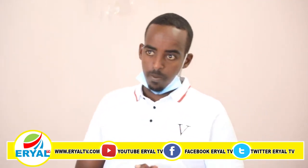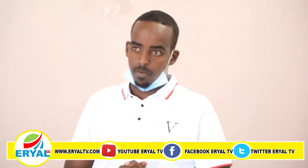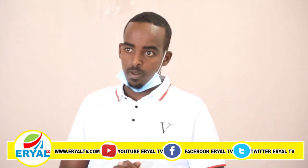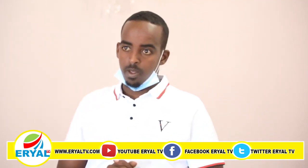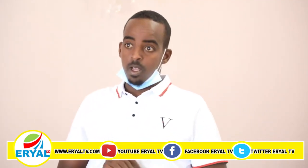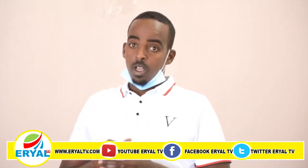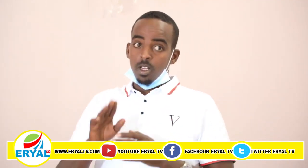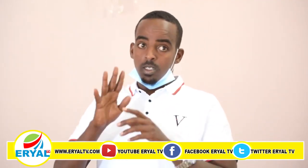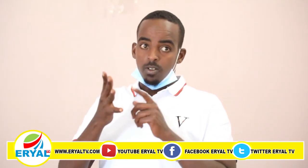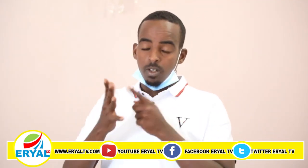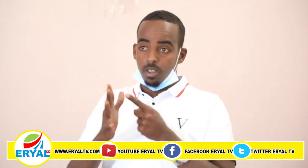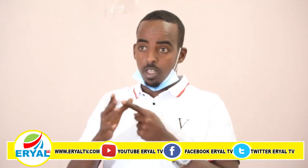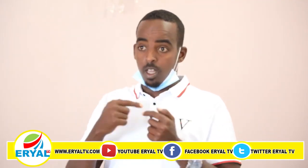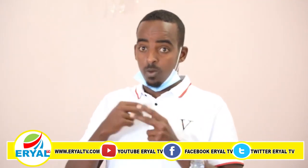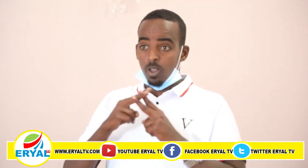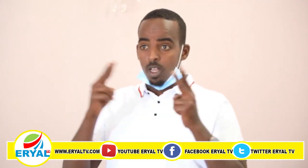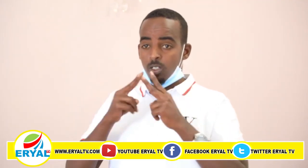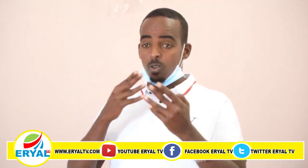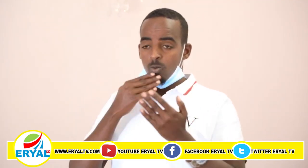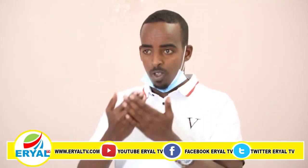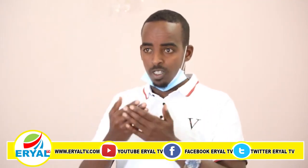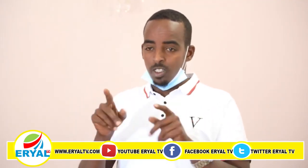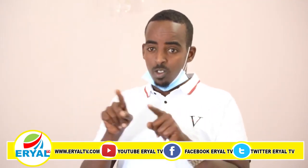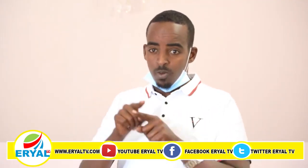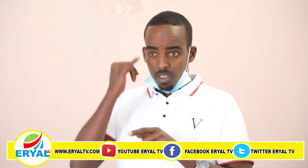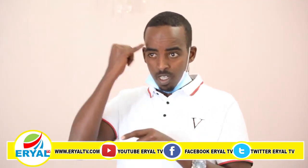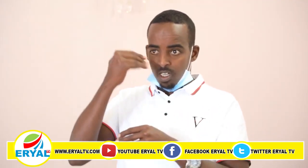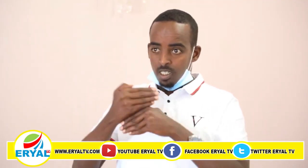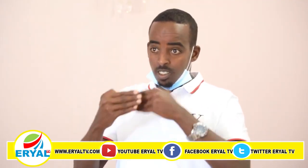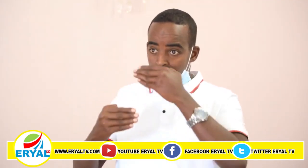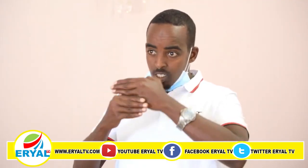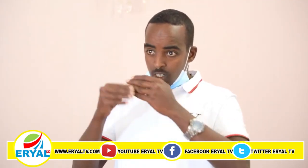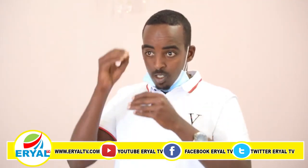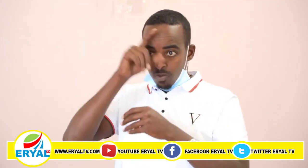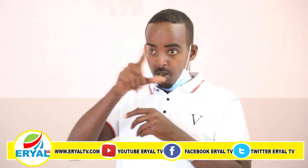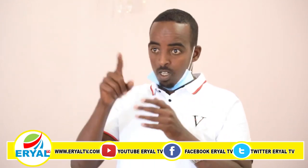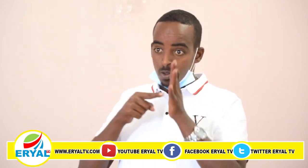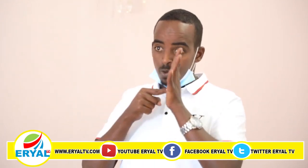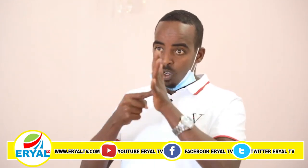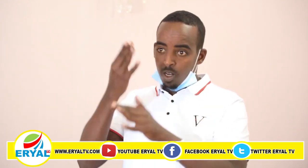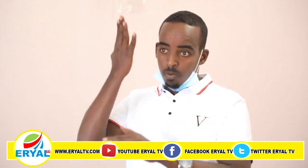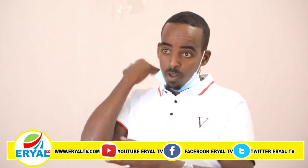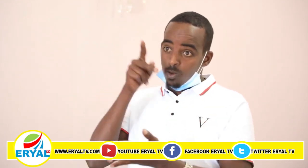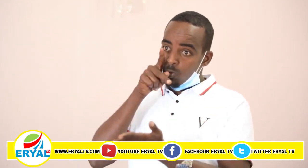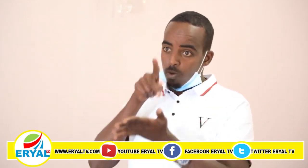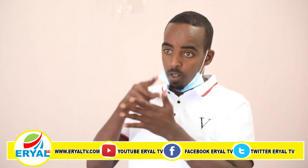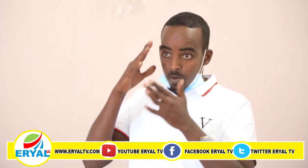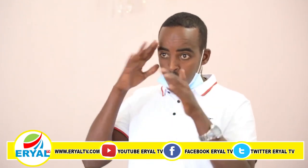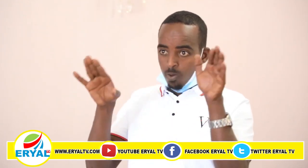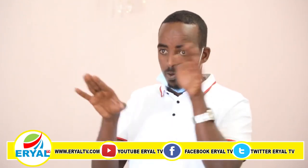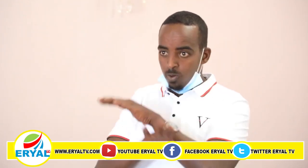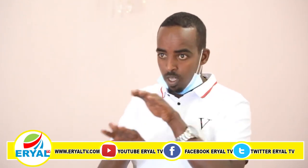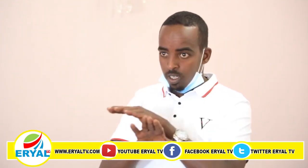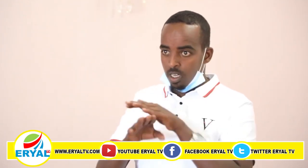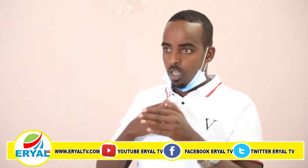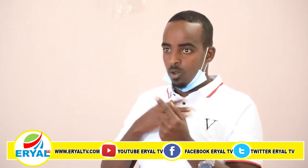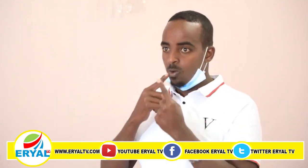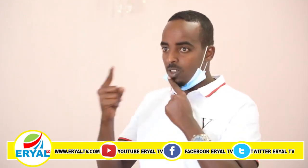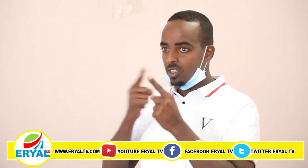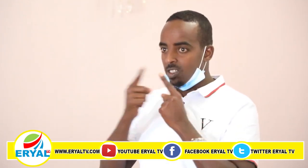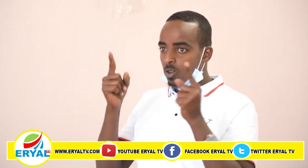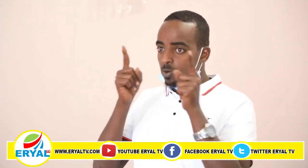dadka baahiyaha gaarka ah ee gobolka Awdal. Waxaan aad ugu mahadnaqayaa buu yidhi, ama fikirkayga in yaran ka dhiiban